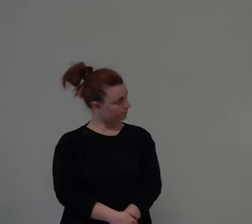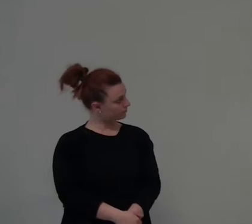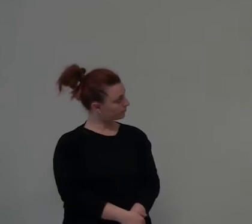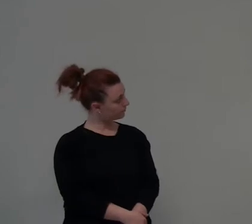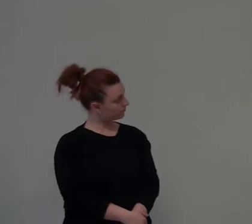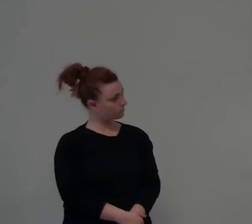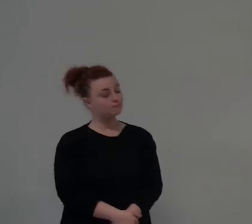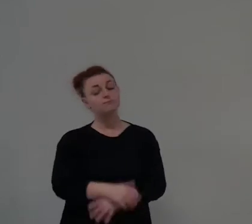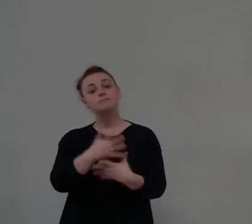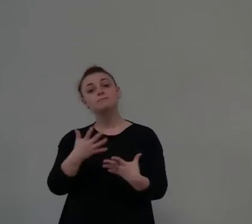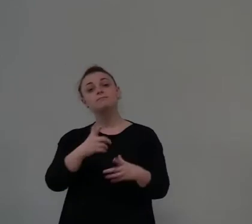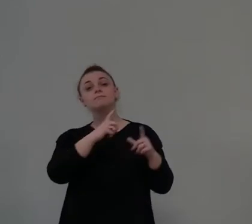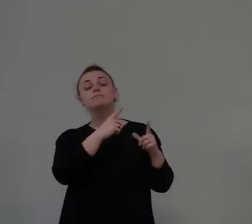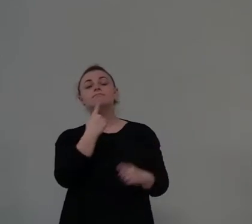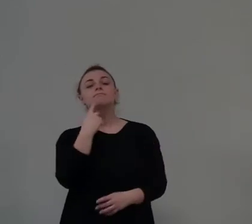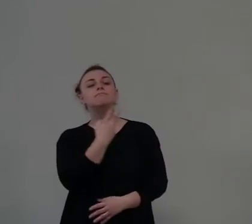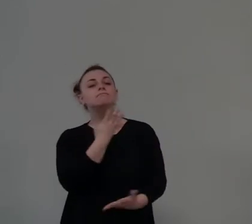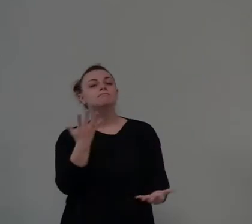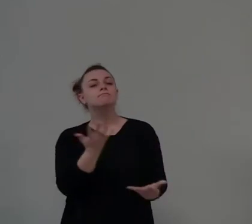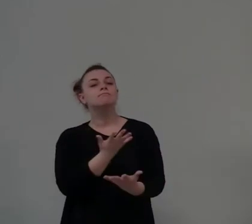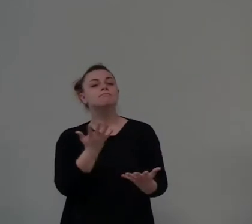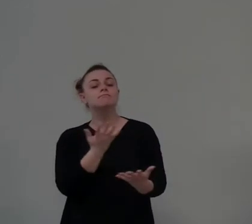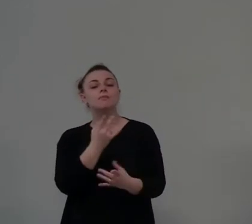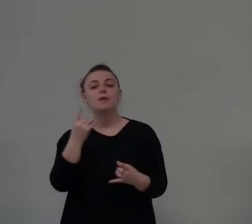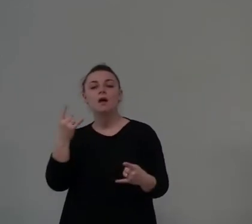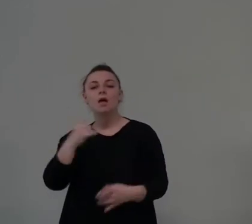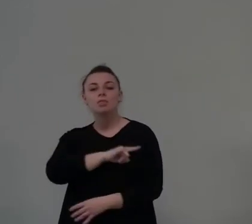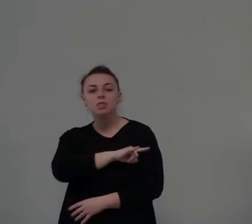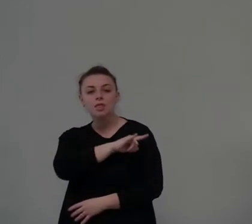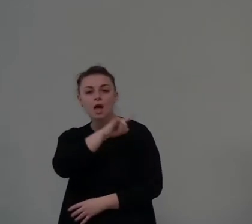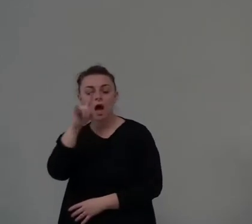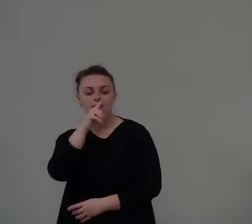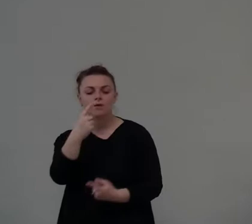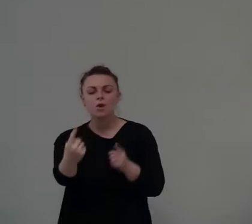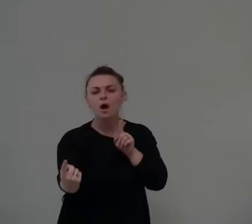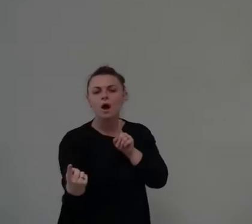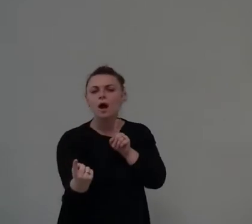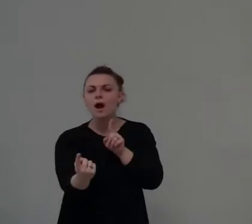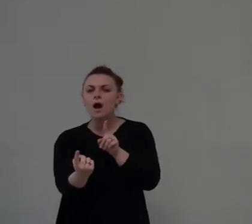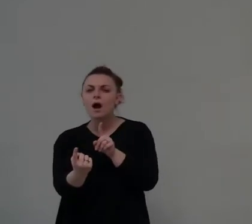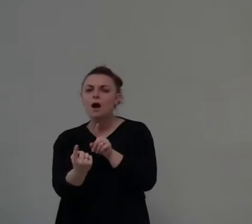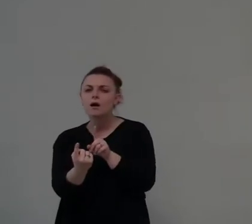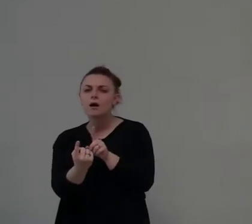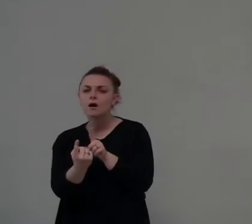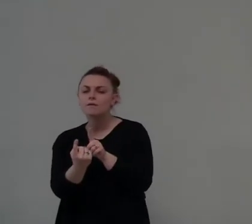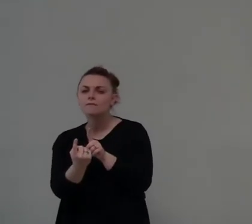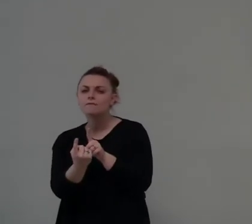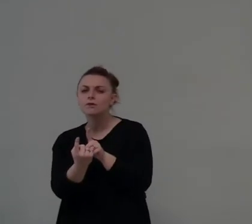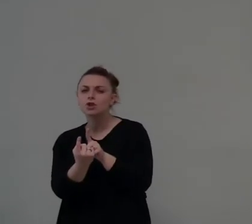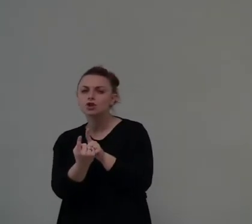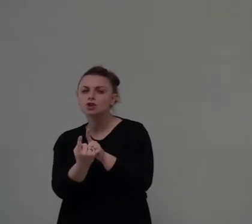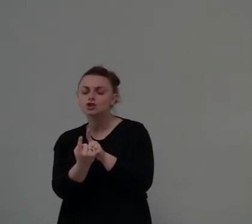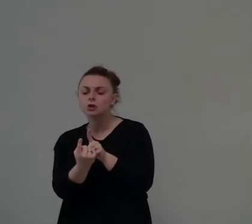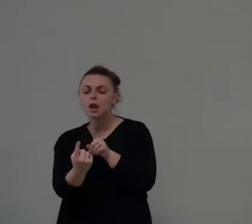Quello che il testo dice è che il diavolo si avvicina, ovvero che è più